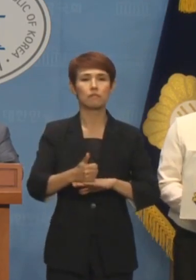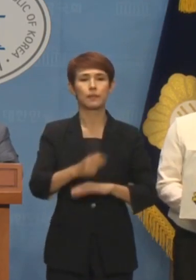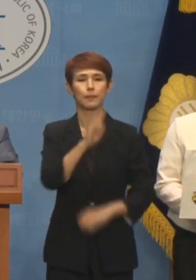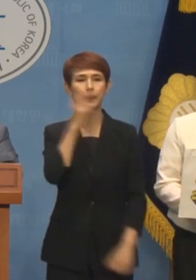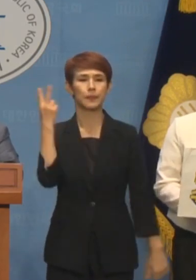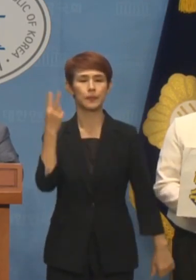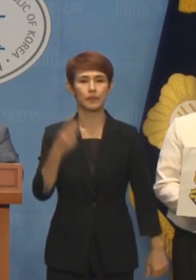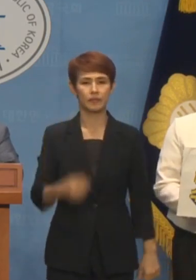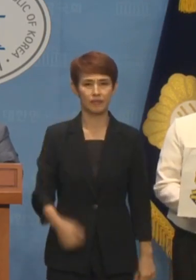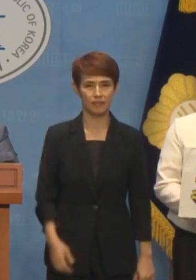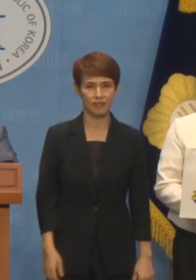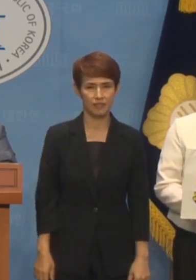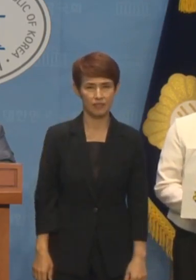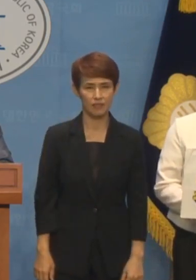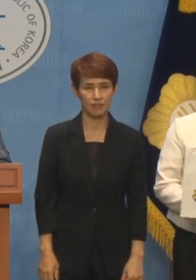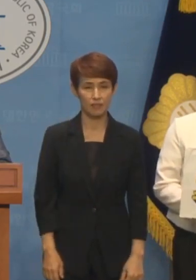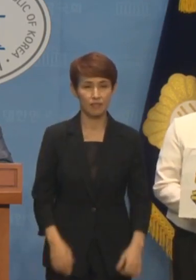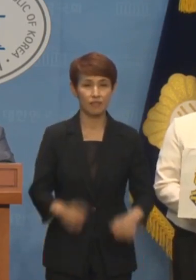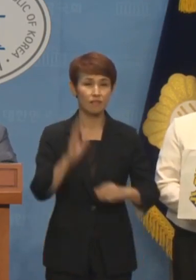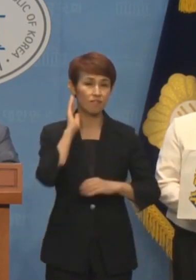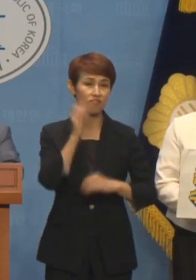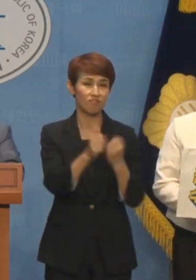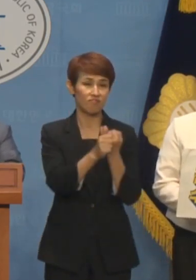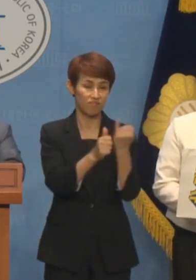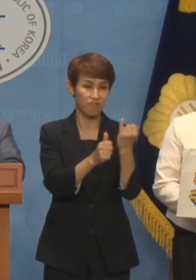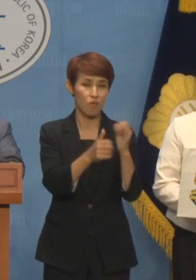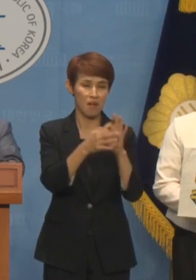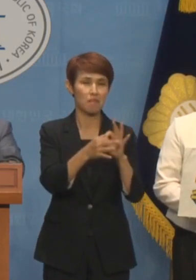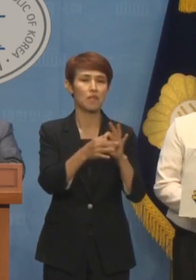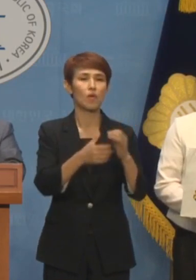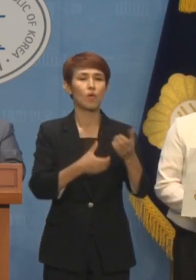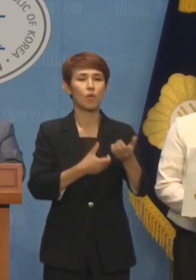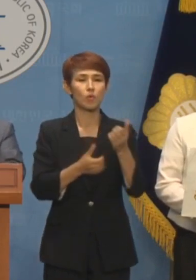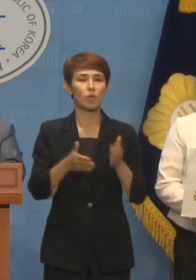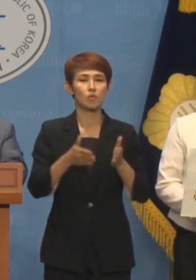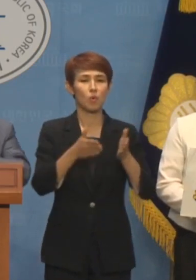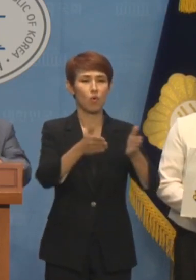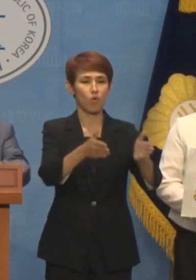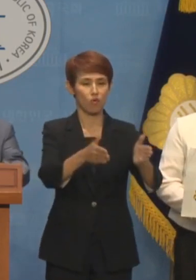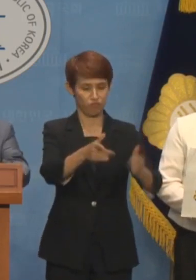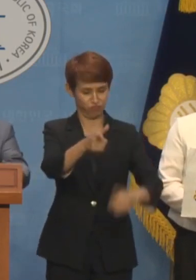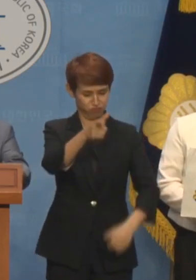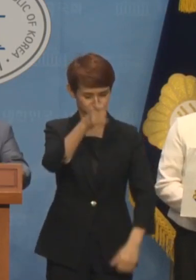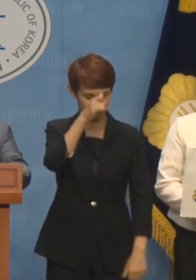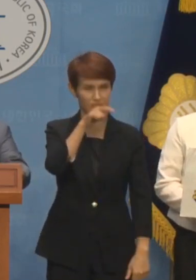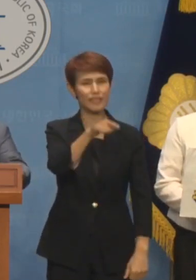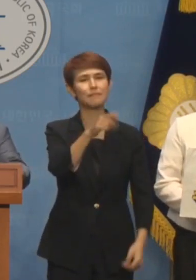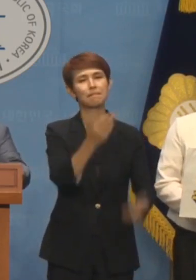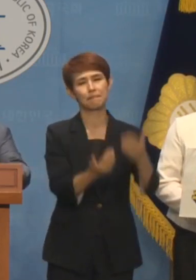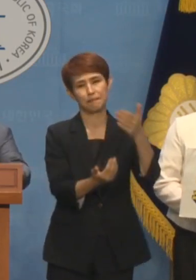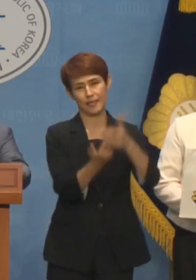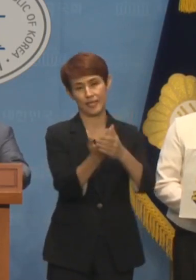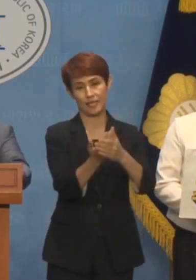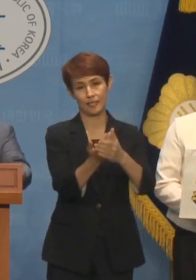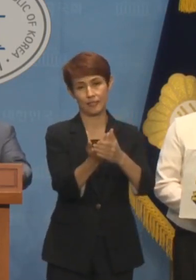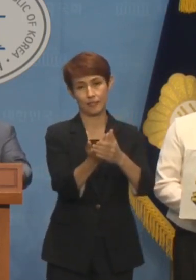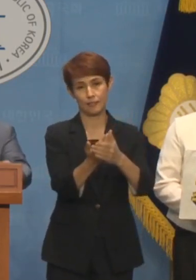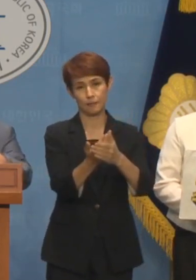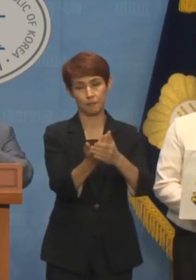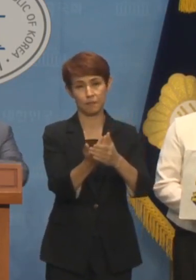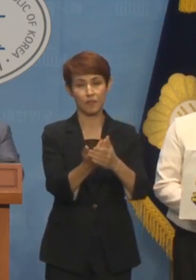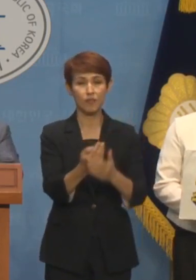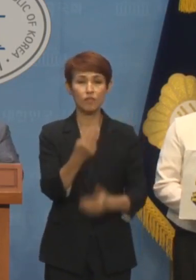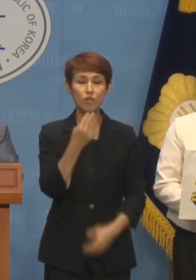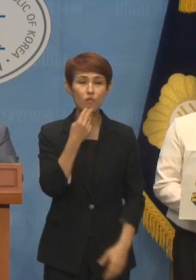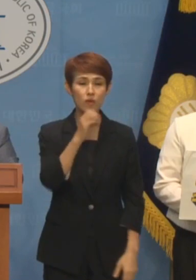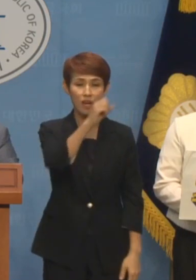원한을 백조하고 김건희 고속도로를 강행하는 그런 사태가 있었습니다. 그 부분에 대해서 제가 서울 양평